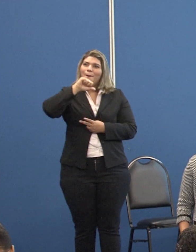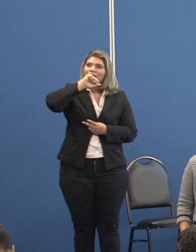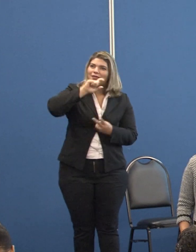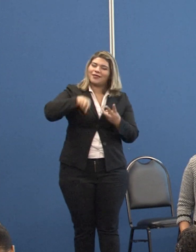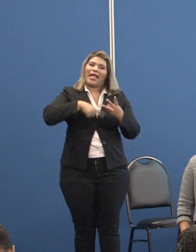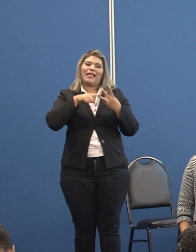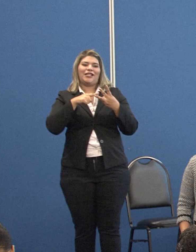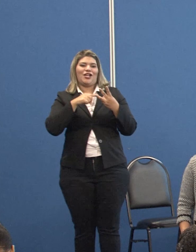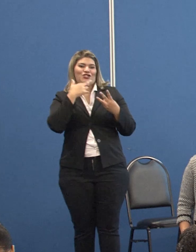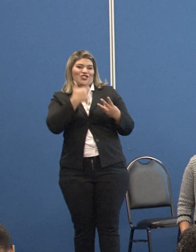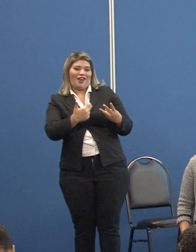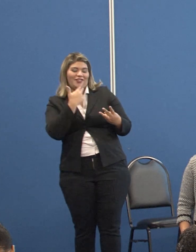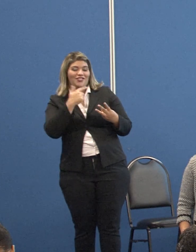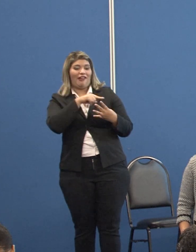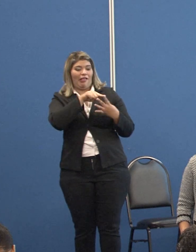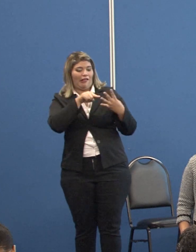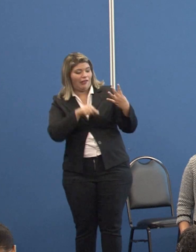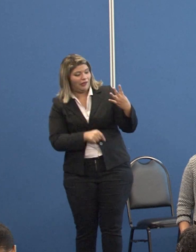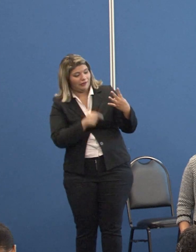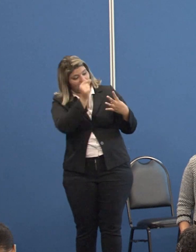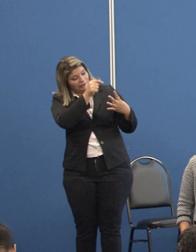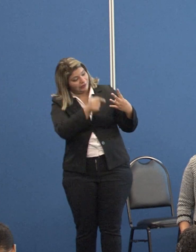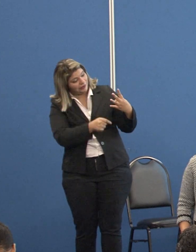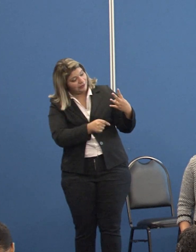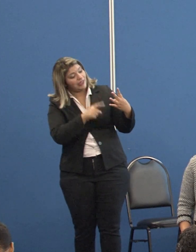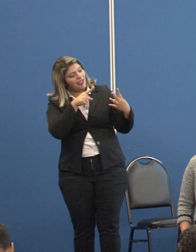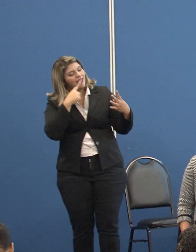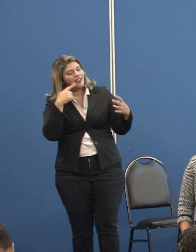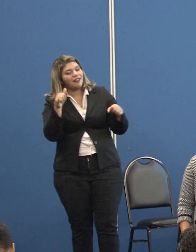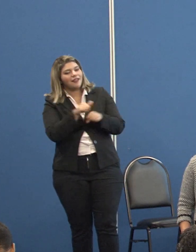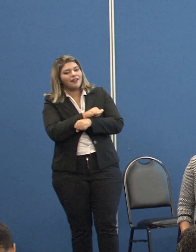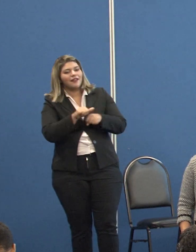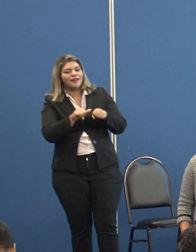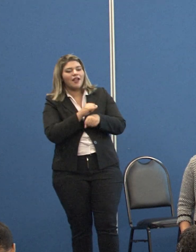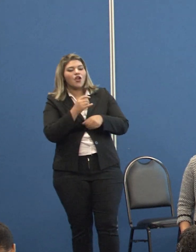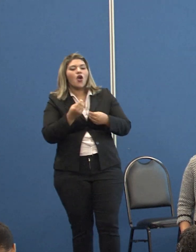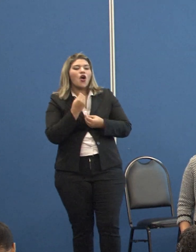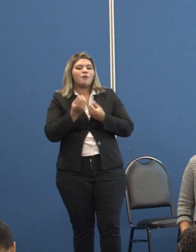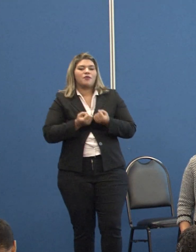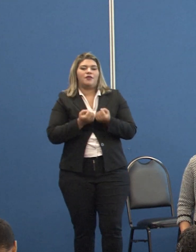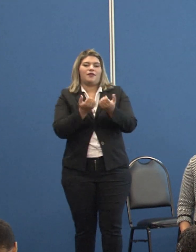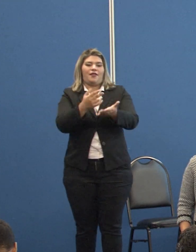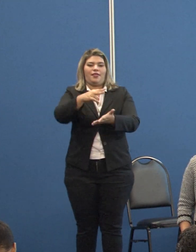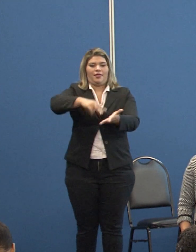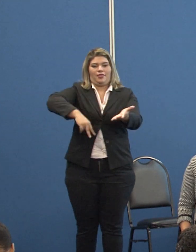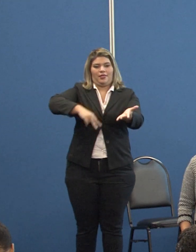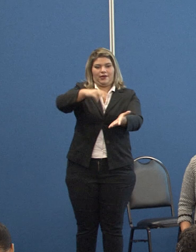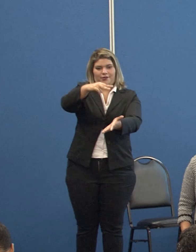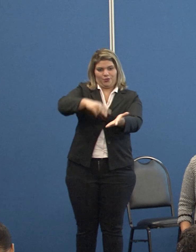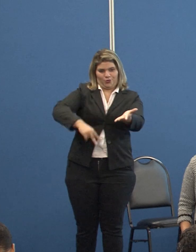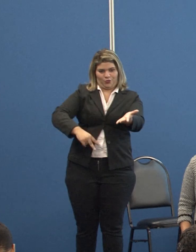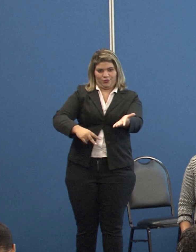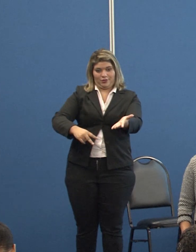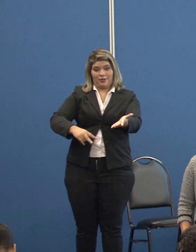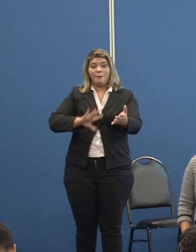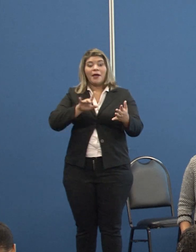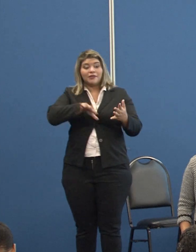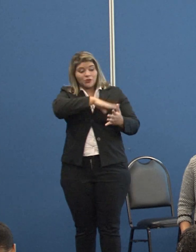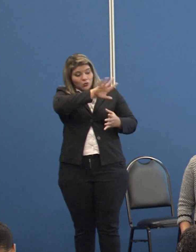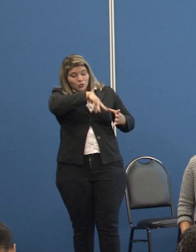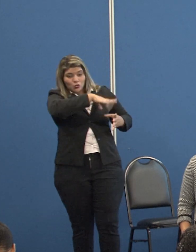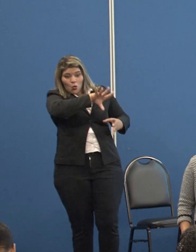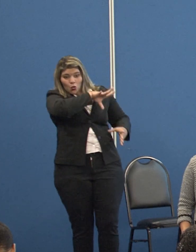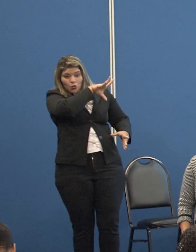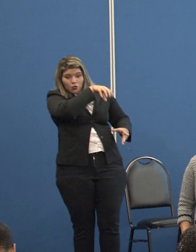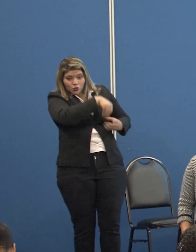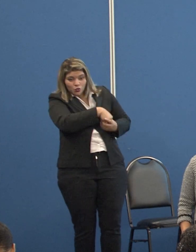é um recurso para que eu trabalhe a questão da leitura. Isso tudo é um conjunto de fatores que vão ser somados para